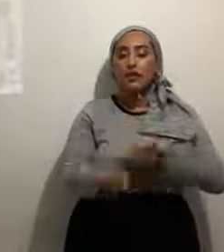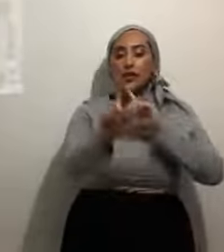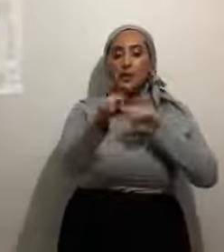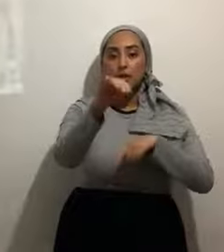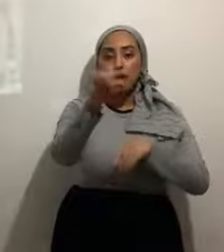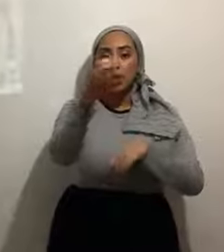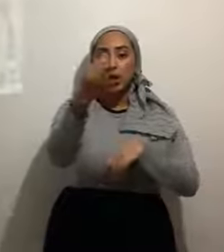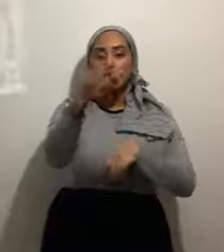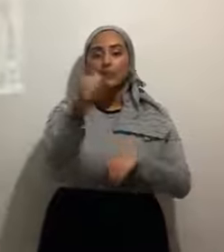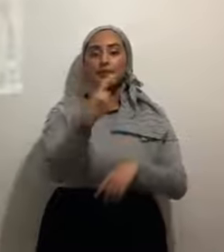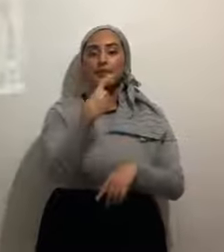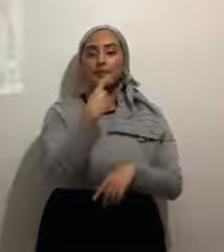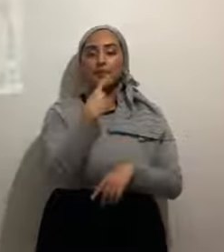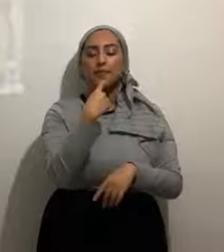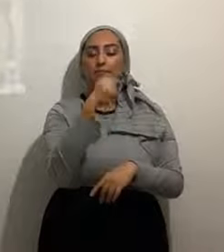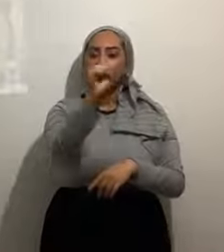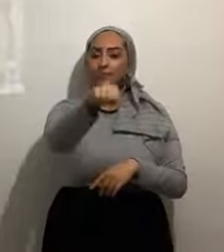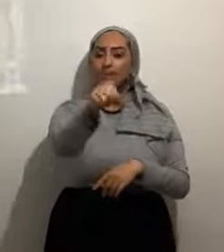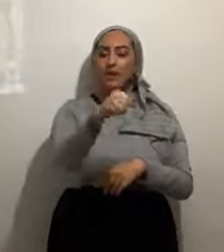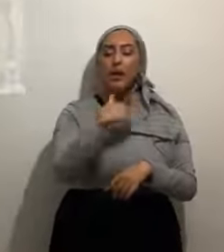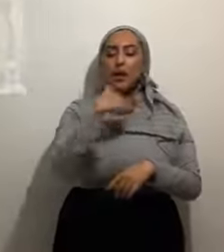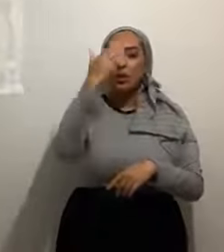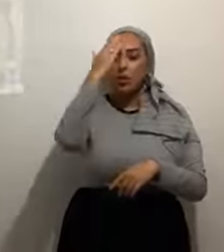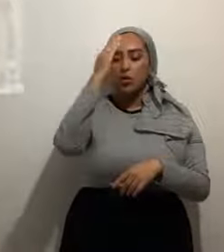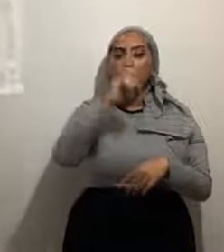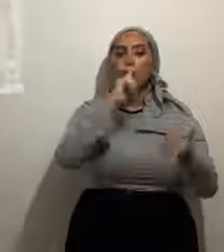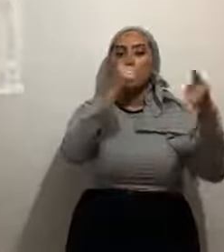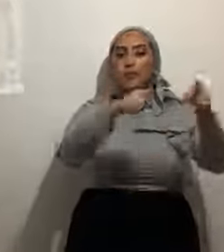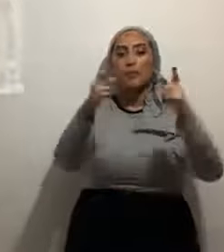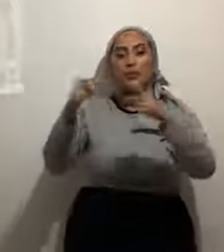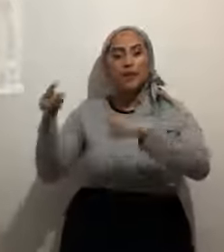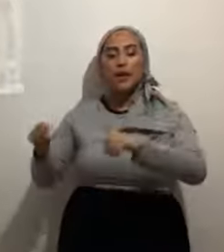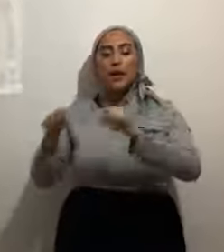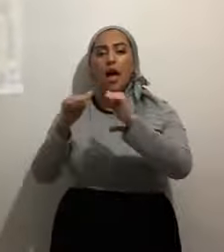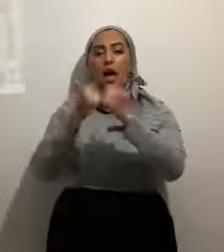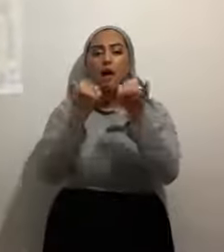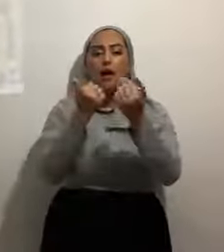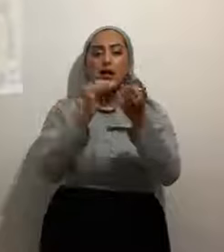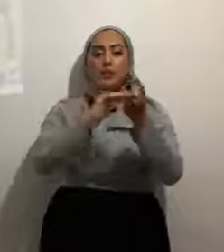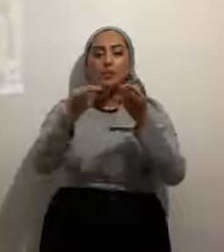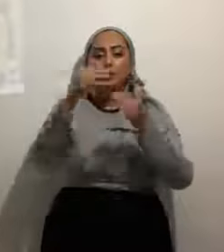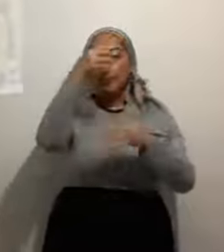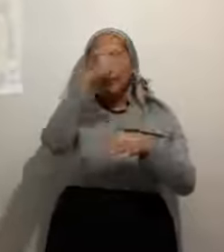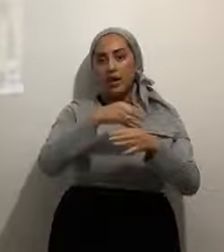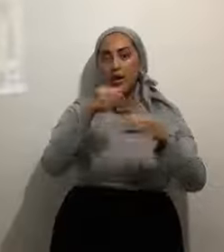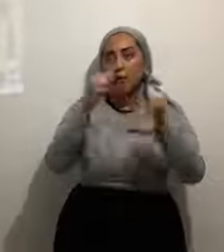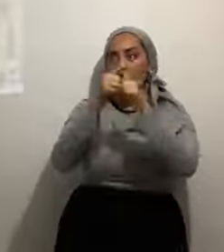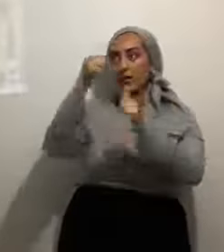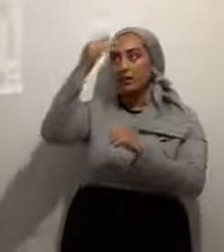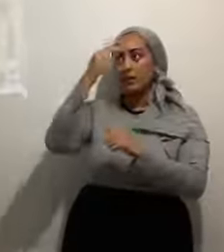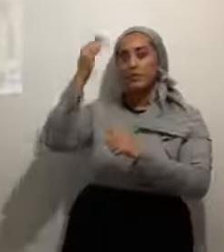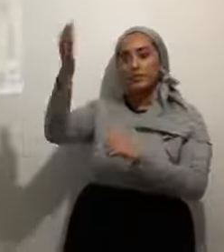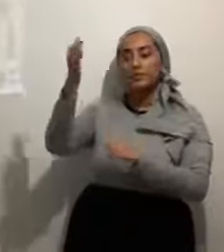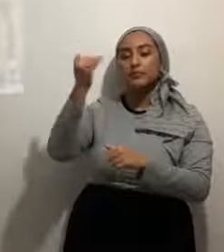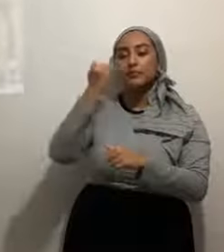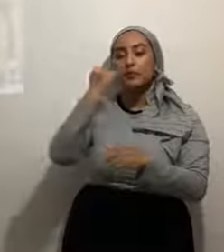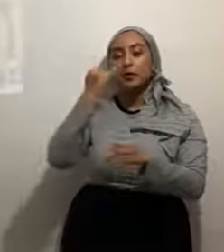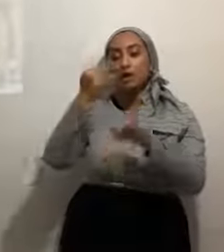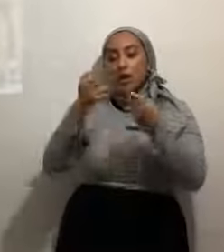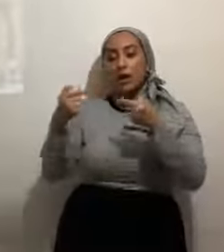dijo, ciertamente yo sé que es así. ¿Y cómo se justificará el hombre con Elohim? Si quisiere contender con él,